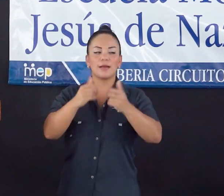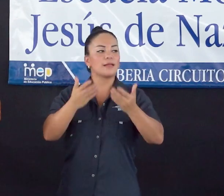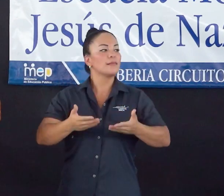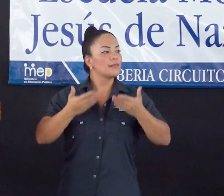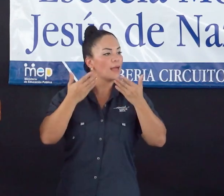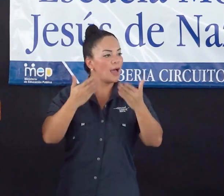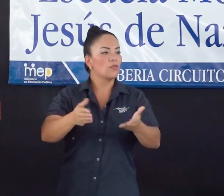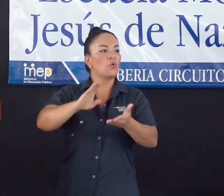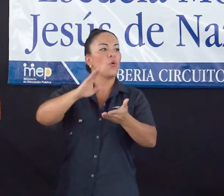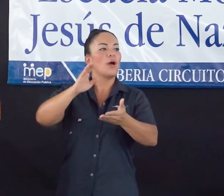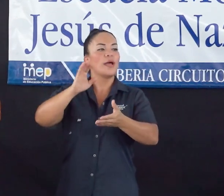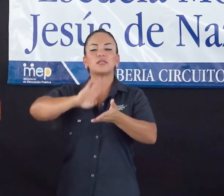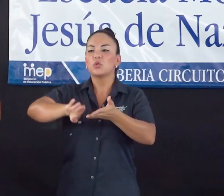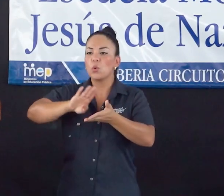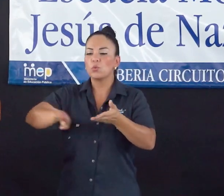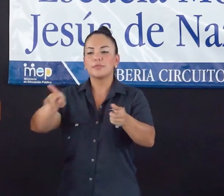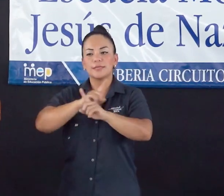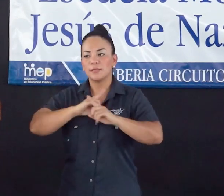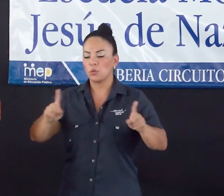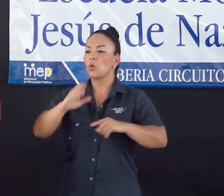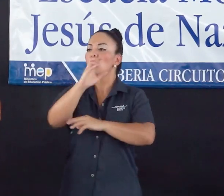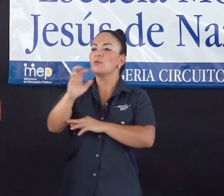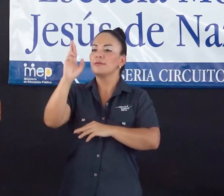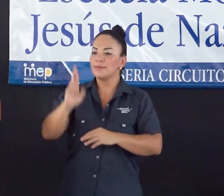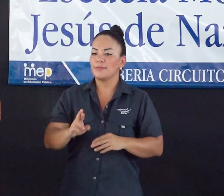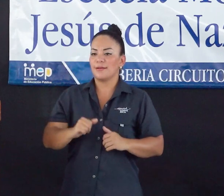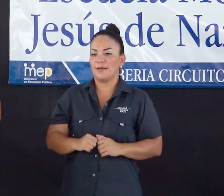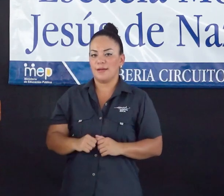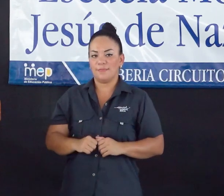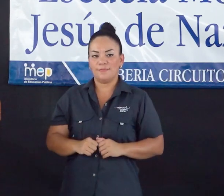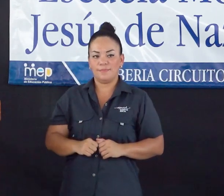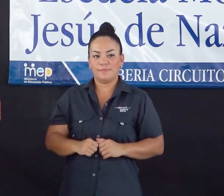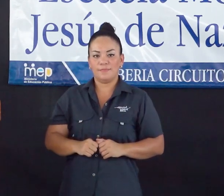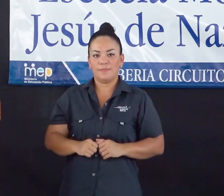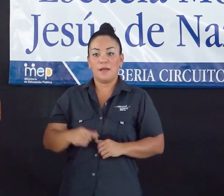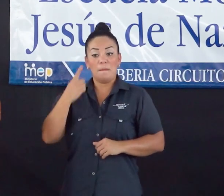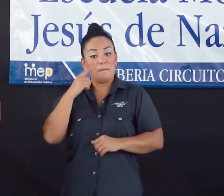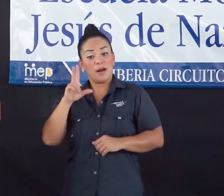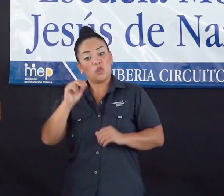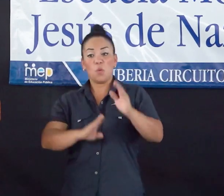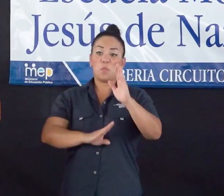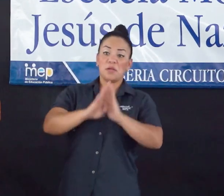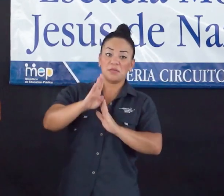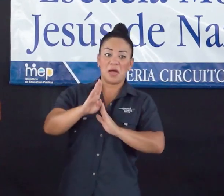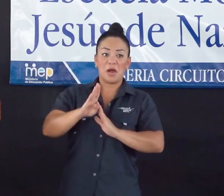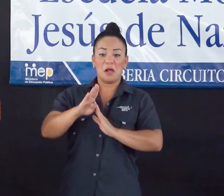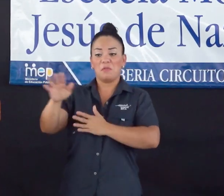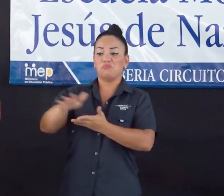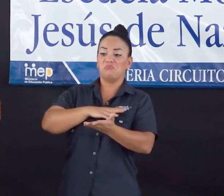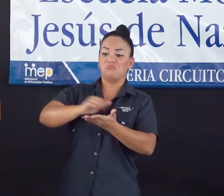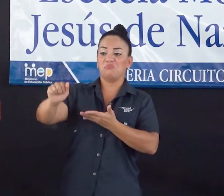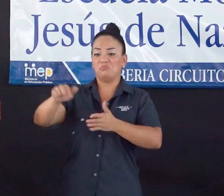dándonos pretextos, Costa Rica, para no progresar, para embarrilar la